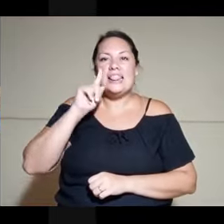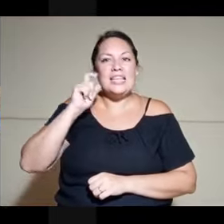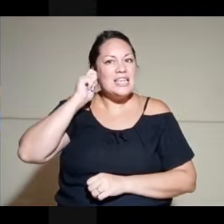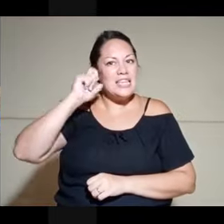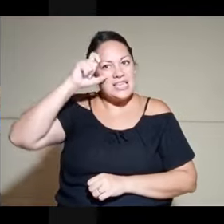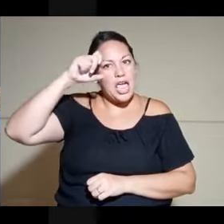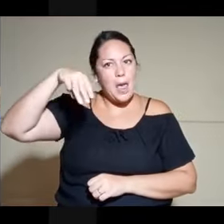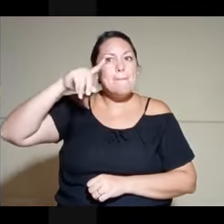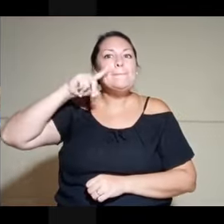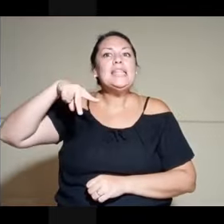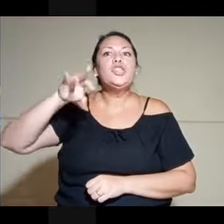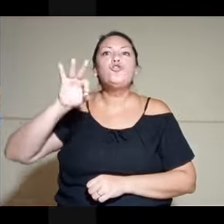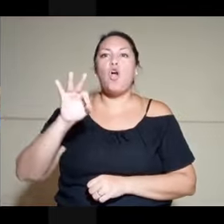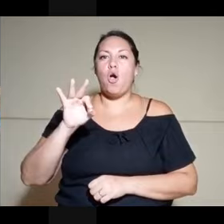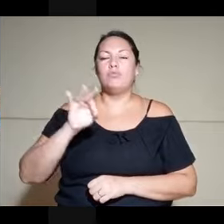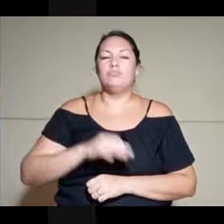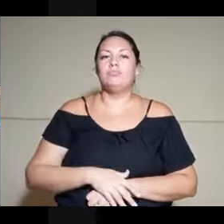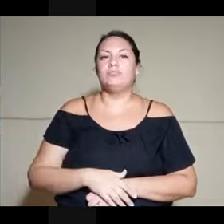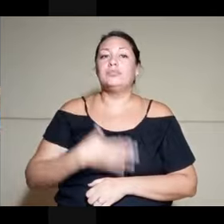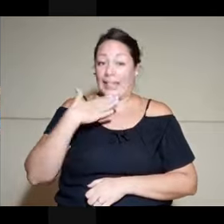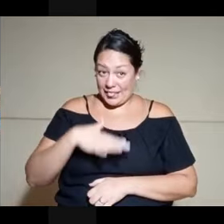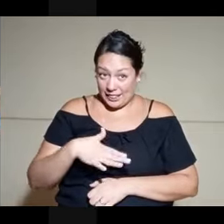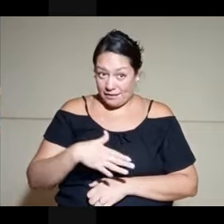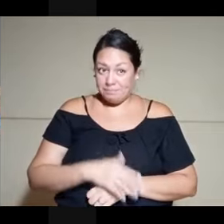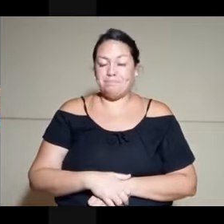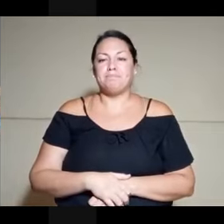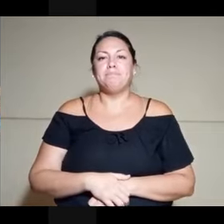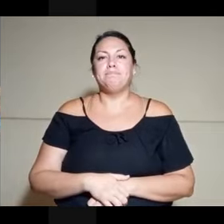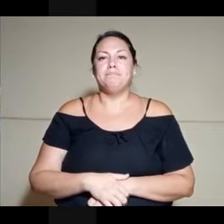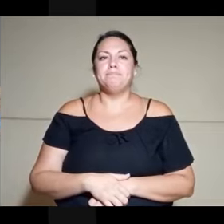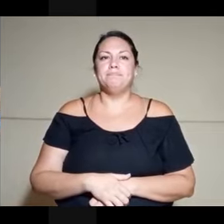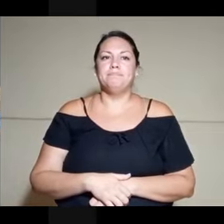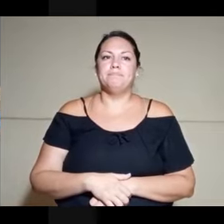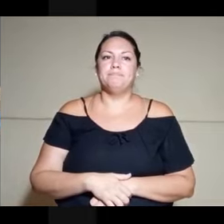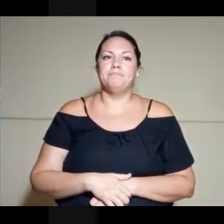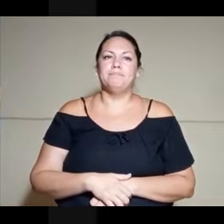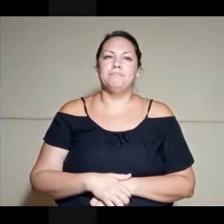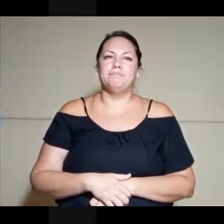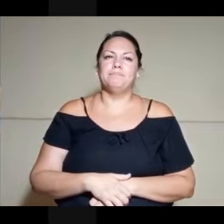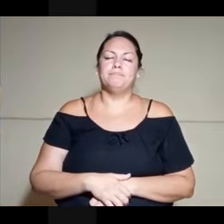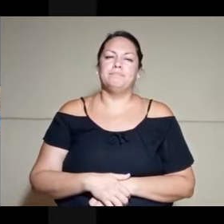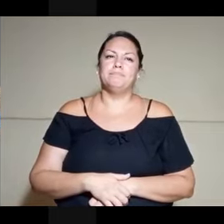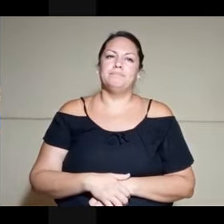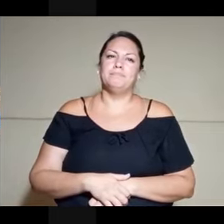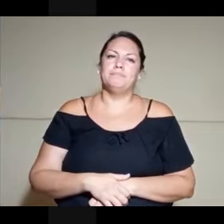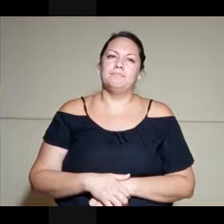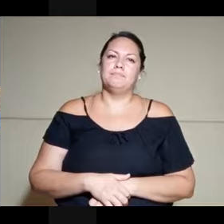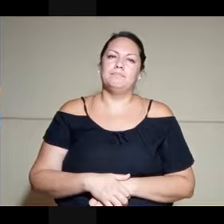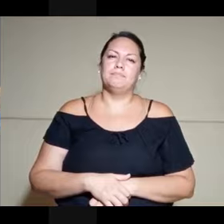la boca está inervada por el trigémino, entonces se necesita anestesiar todas las terminaciones nerviosas del nervio trigémino. ¿Me